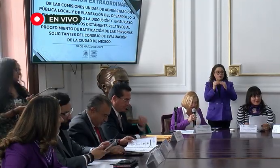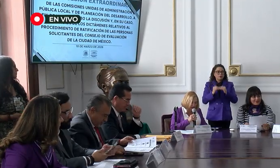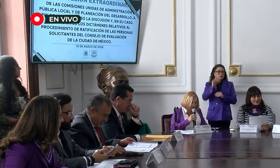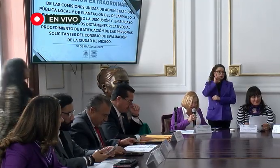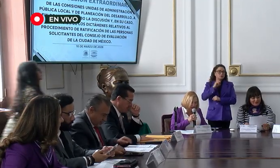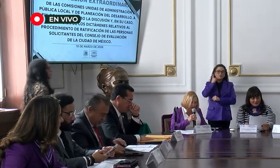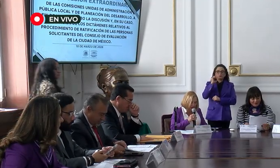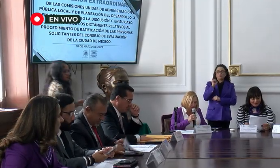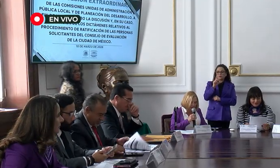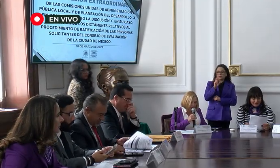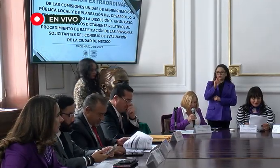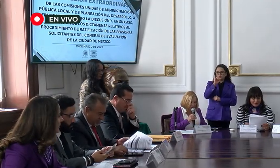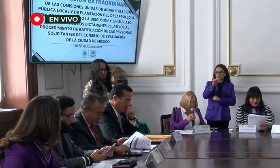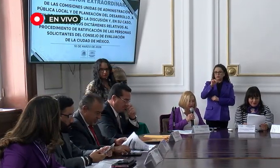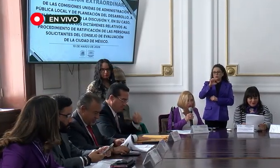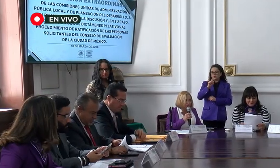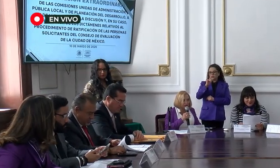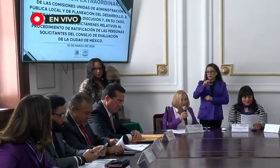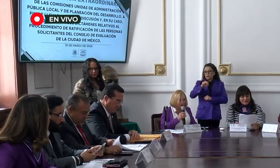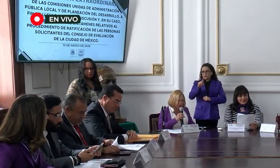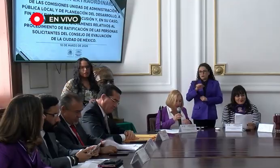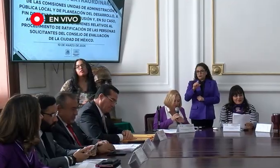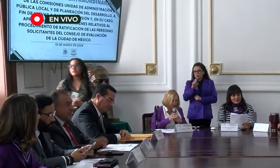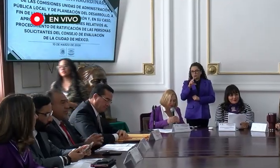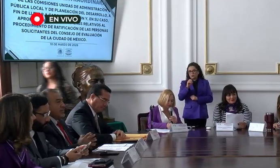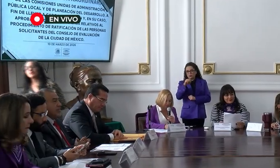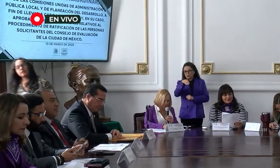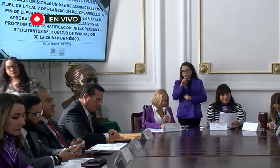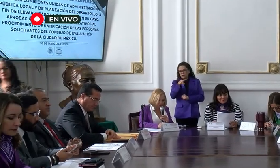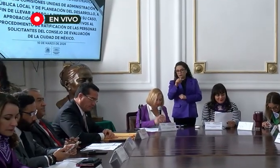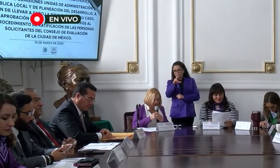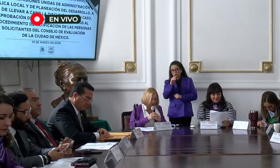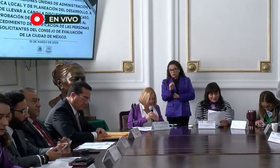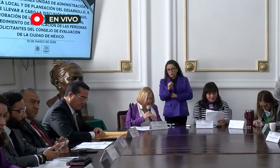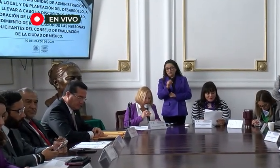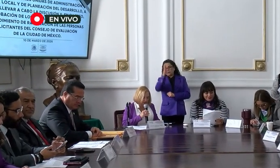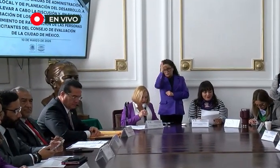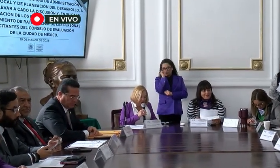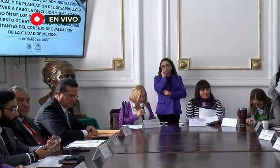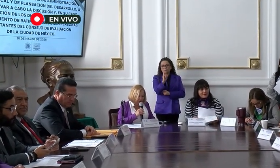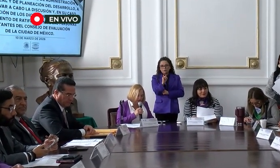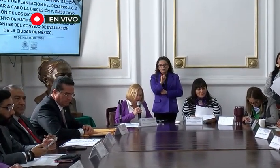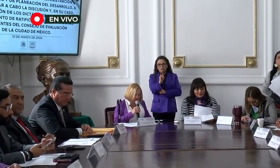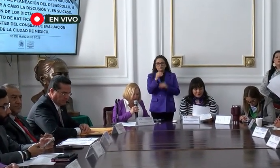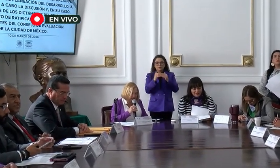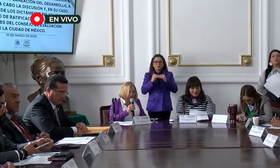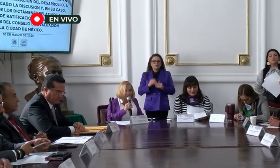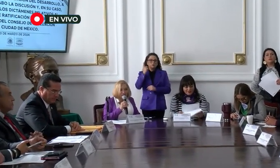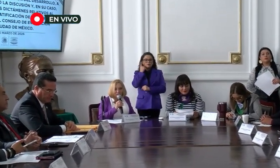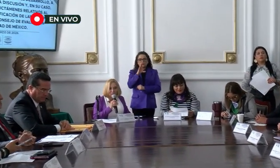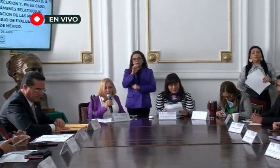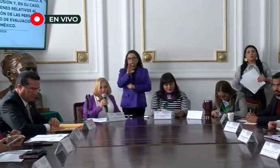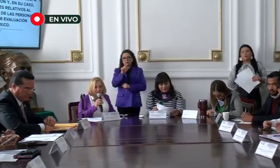Diputada Adriana María Guadalupe Espinosa de los Monteros García. Adriana Espinosa, a favor. Diputada